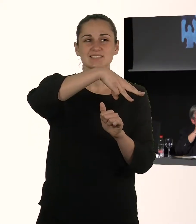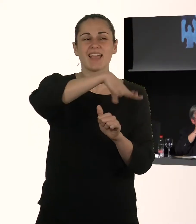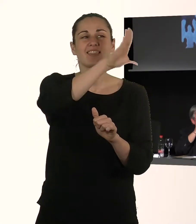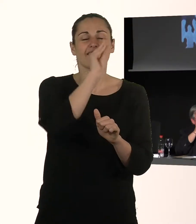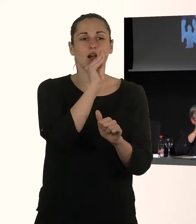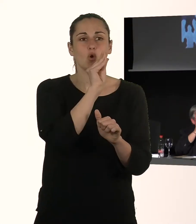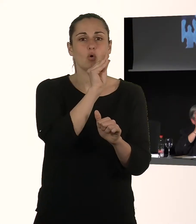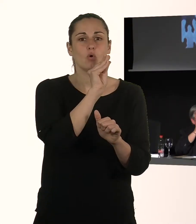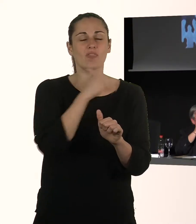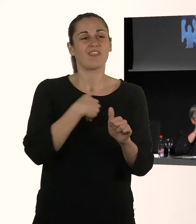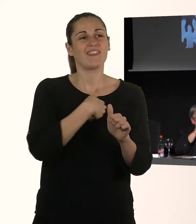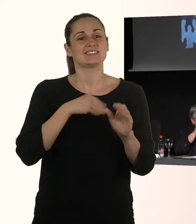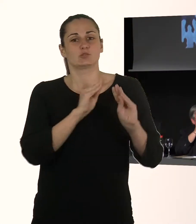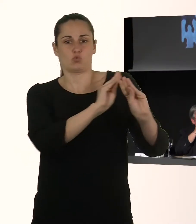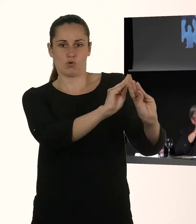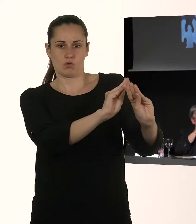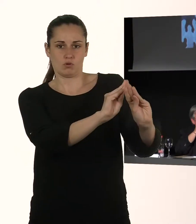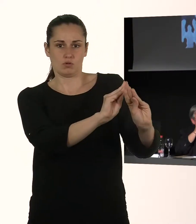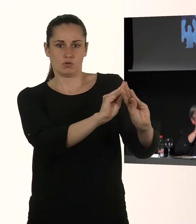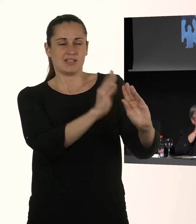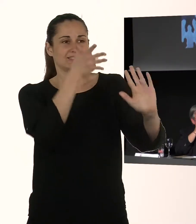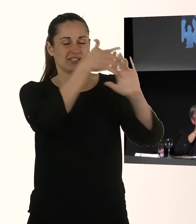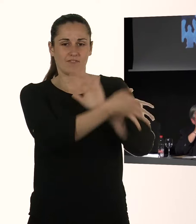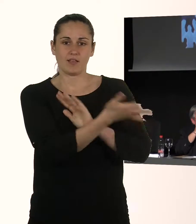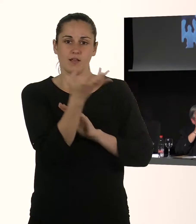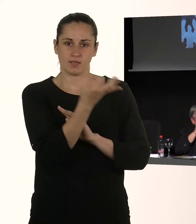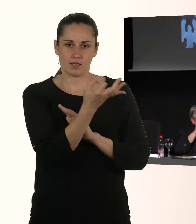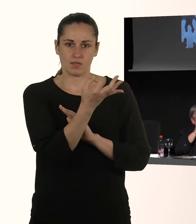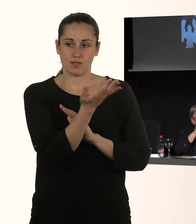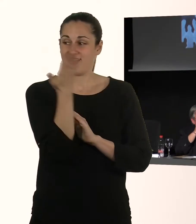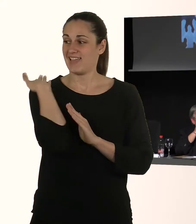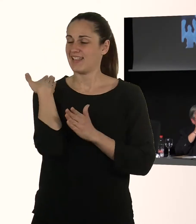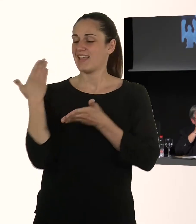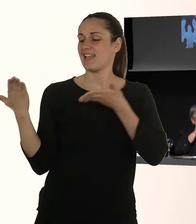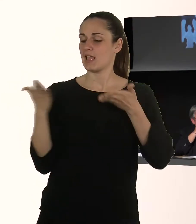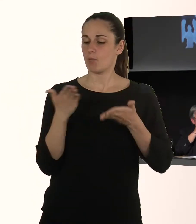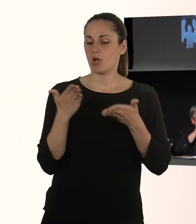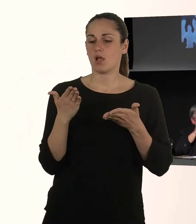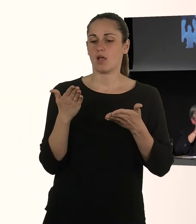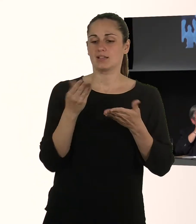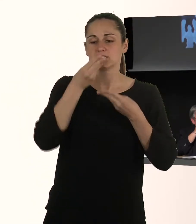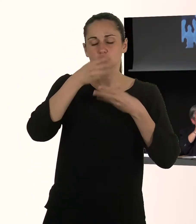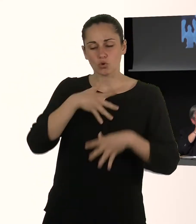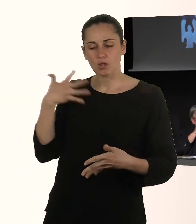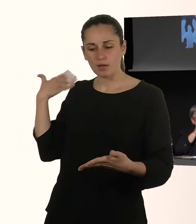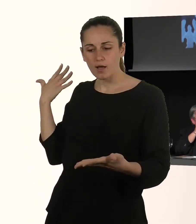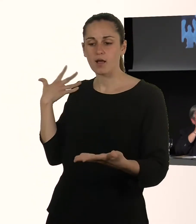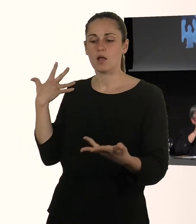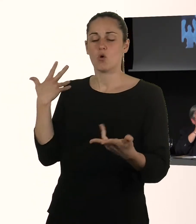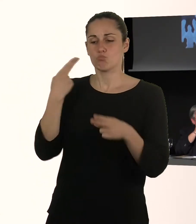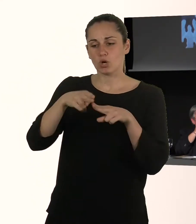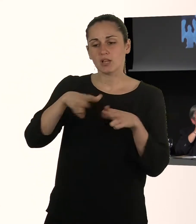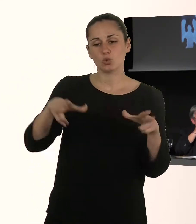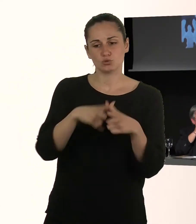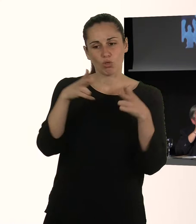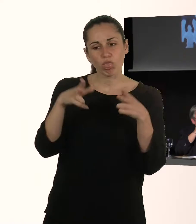Márquez desde Márquez implicaba comprenderlo desde el momento histórico, político y social valenciano en el que